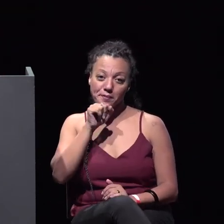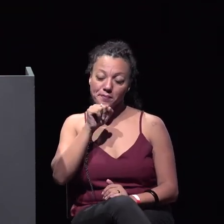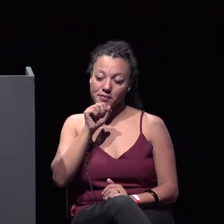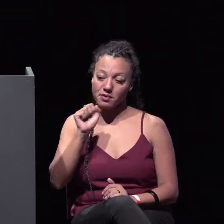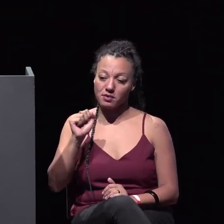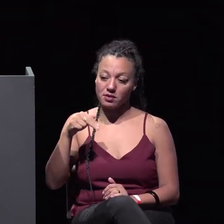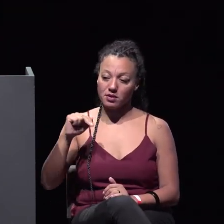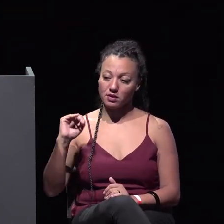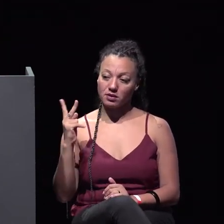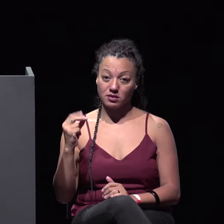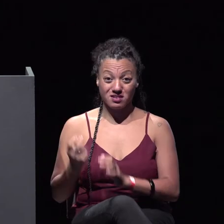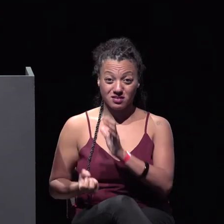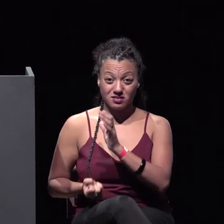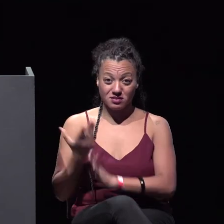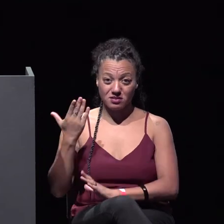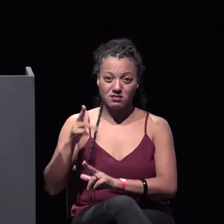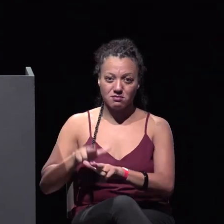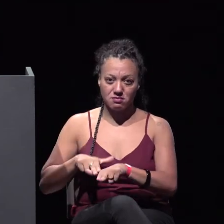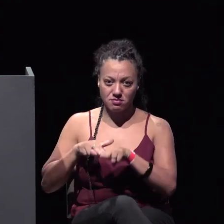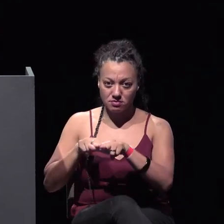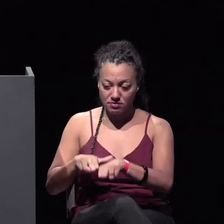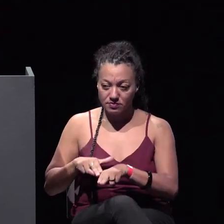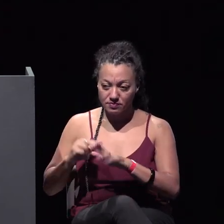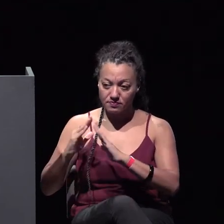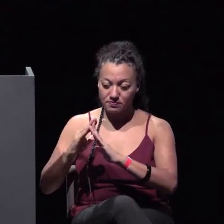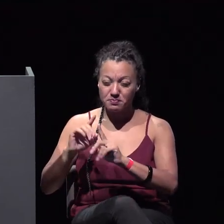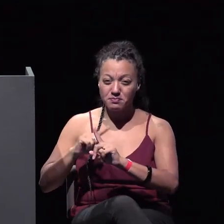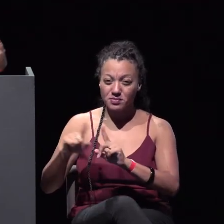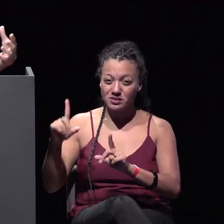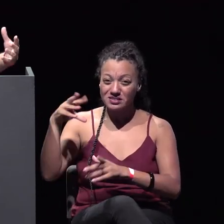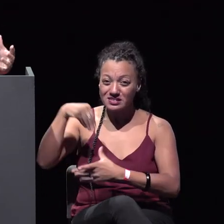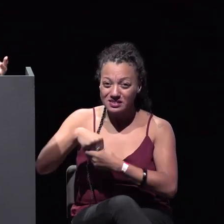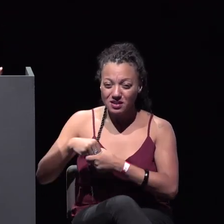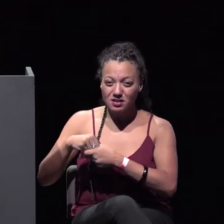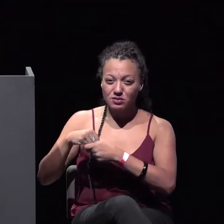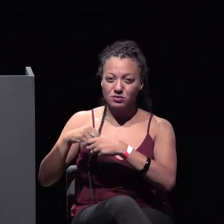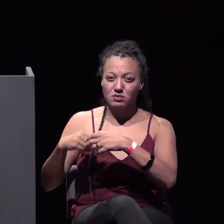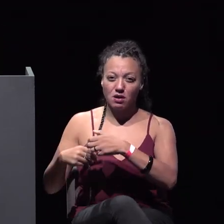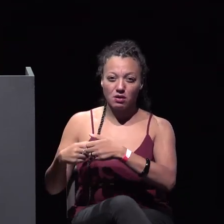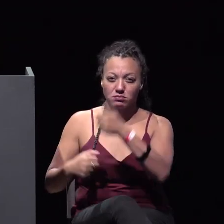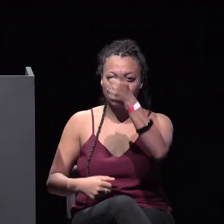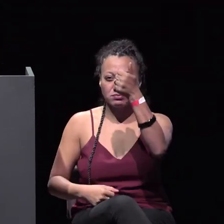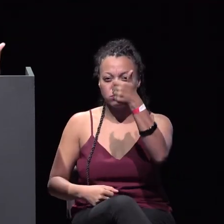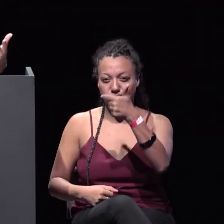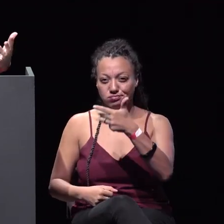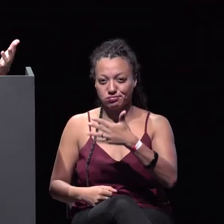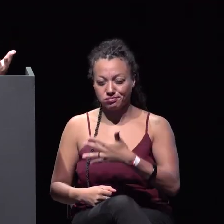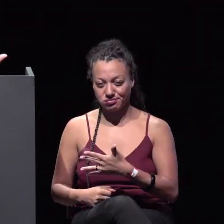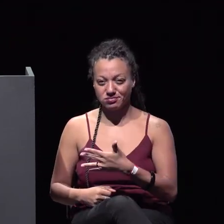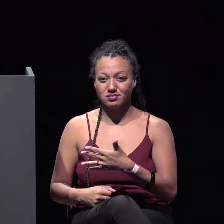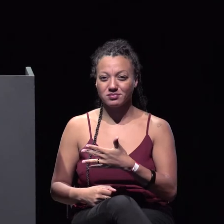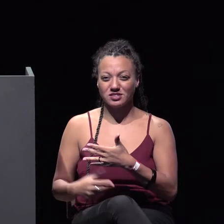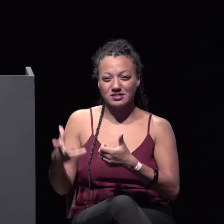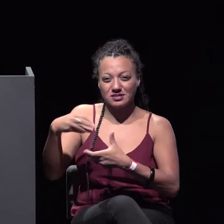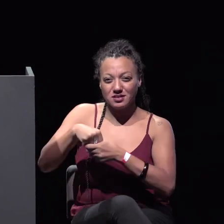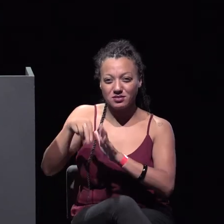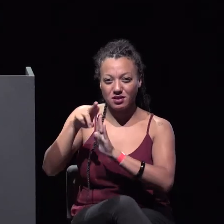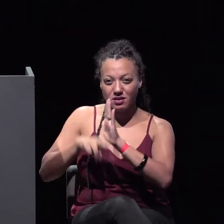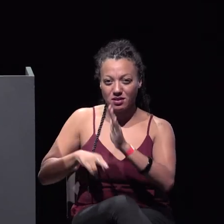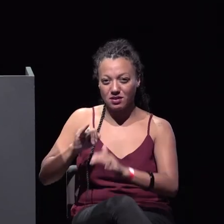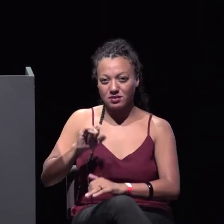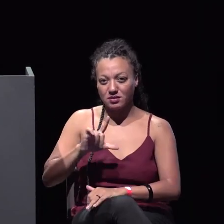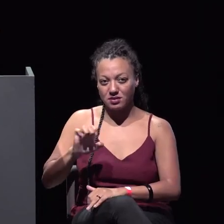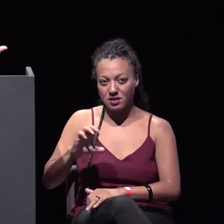ela funda mas ela introduz né dentro da hierarquia e dentro dessa composição de leshan